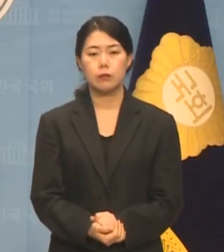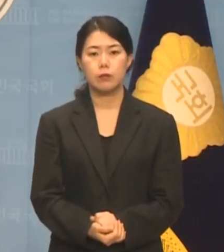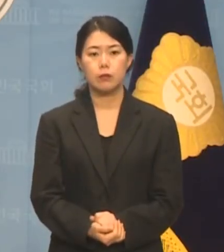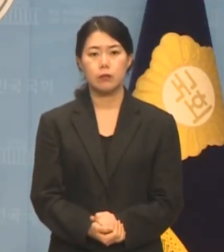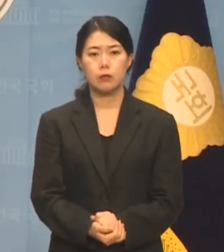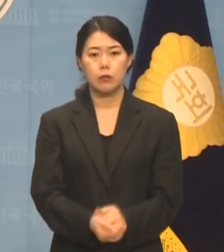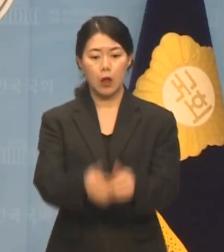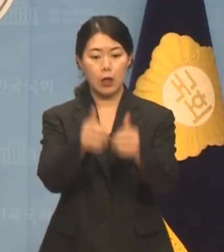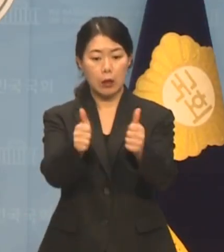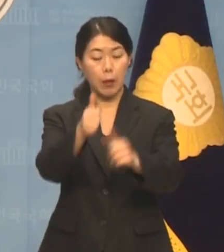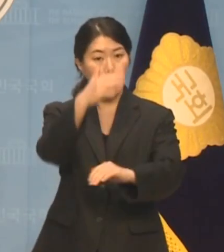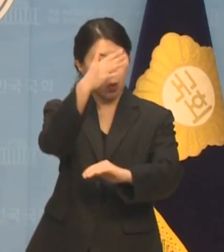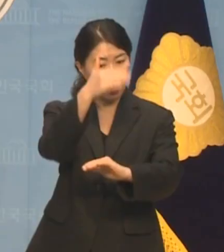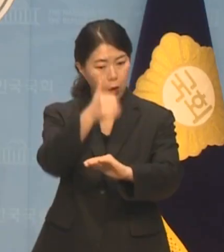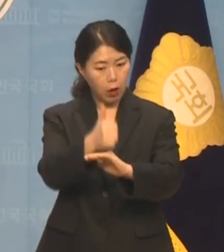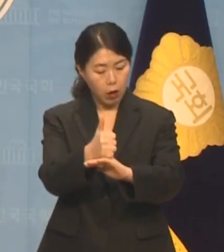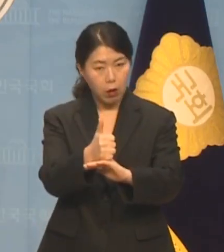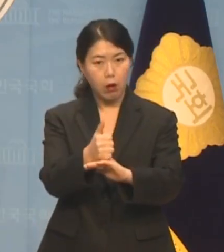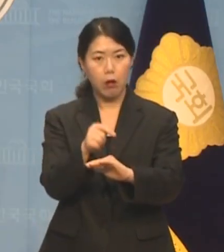재판 결과가